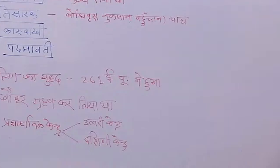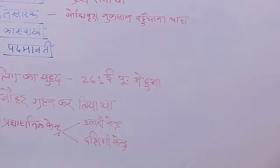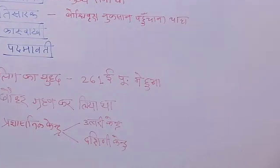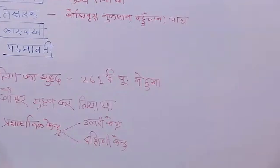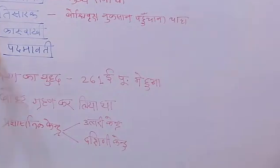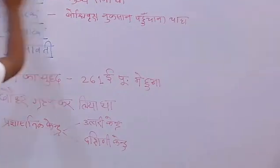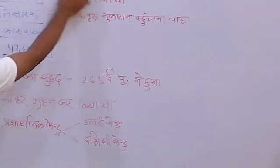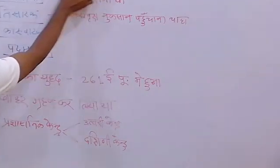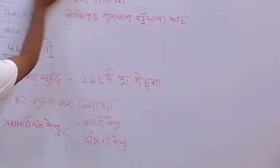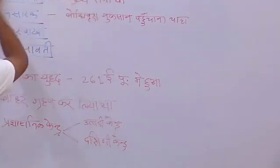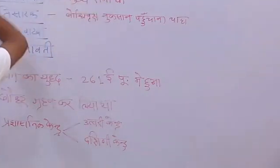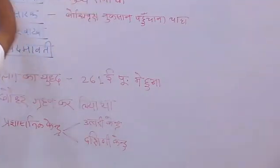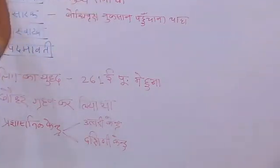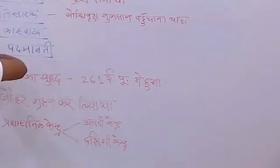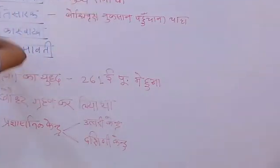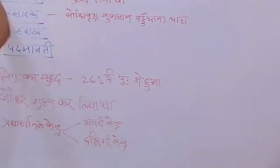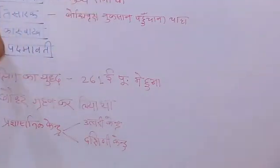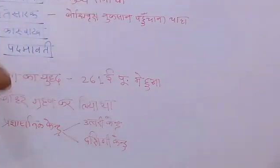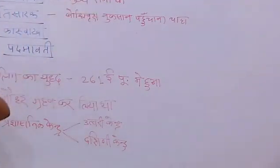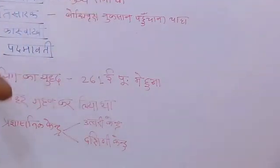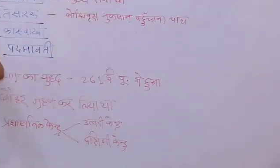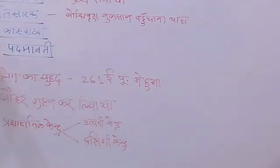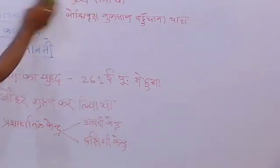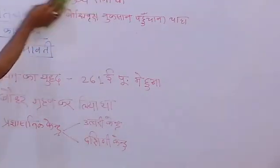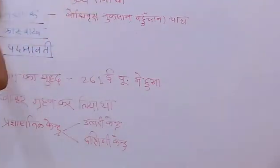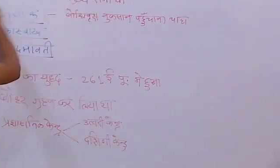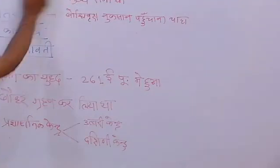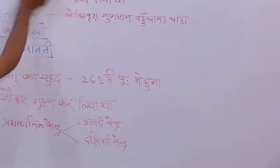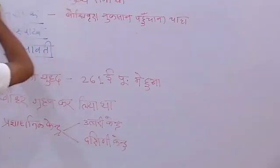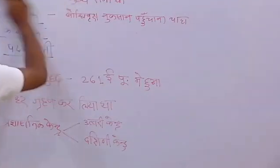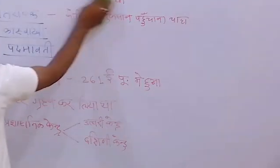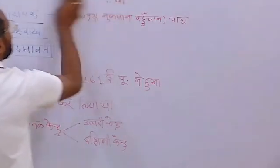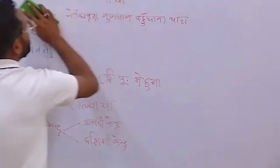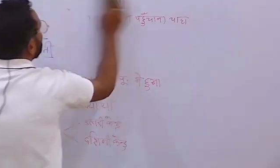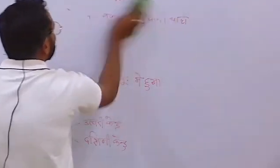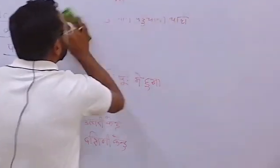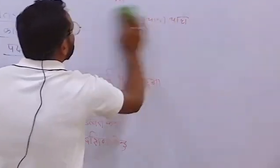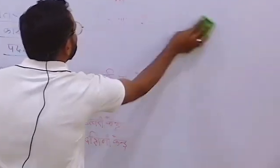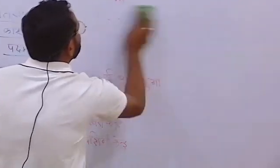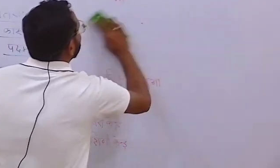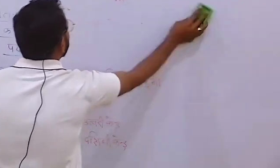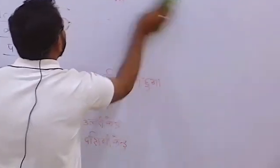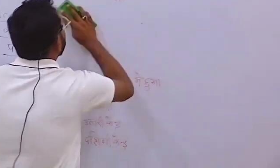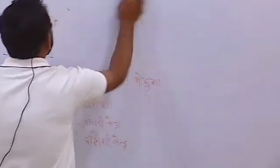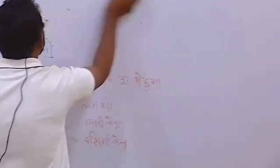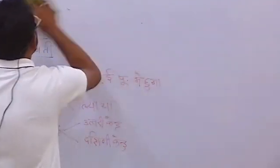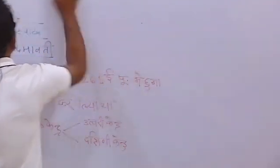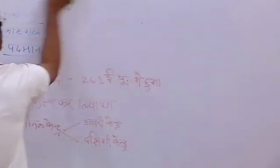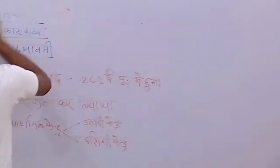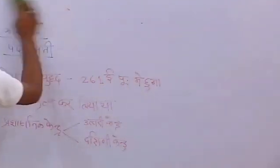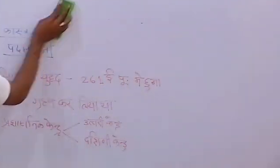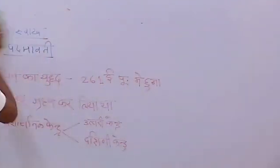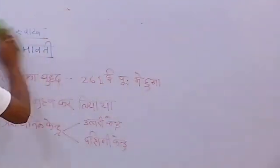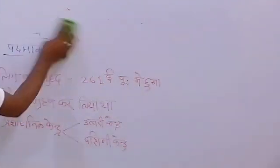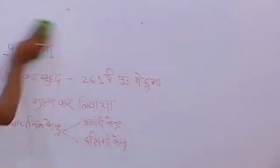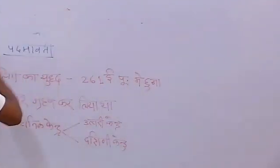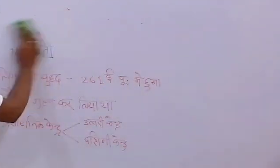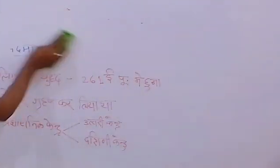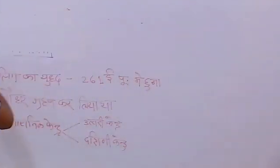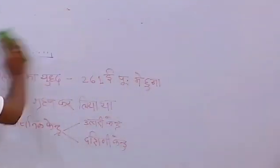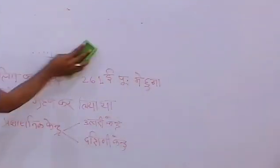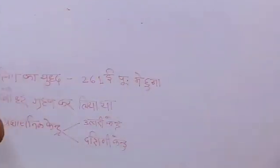आपको लगेगा, किसी में ब्राह्मी लिपि क्या क्या जो भी है उसमें आपको समझ में आएगा लिखते हुए।